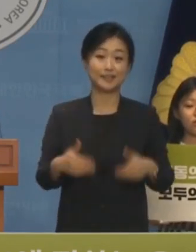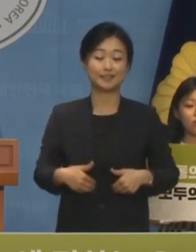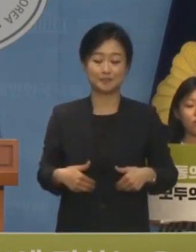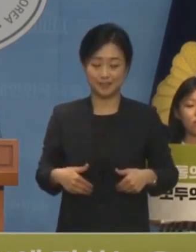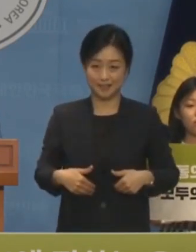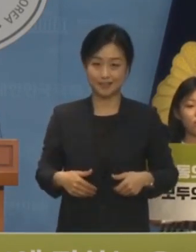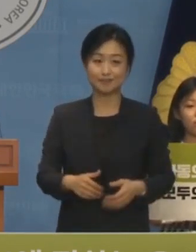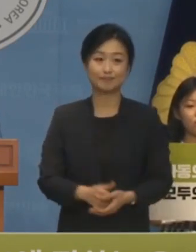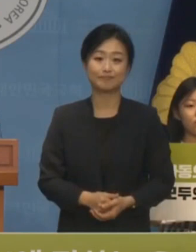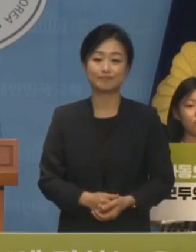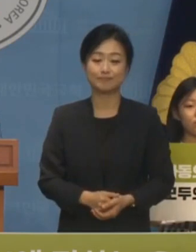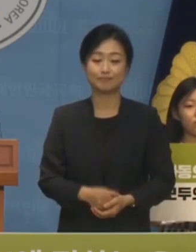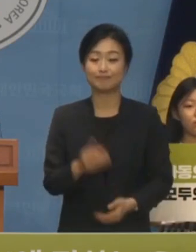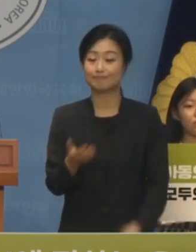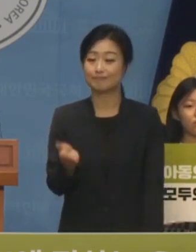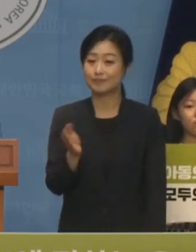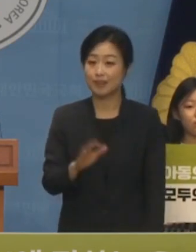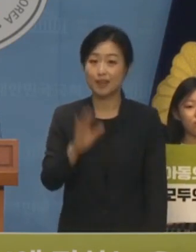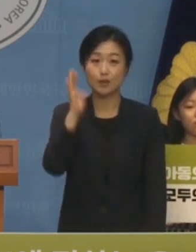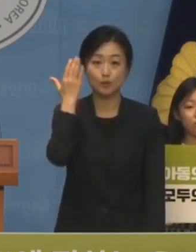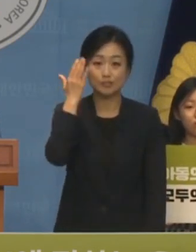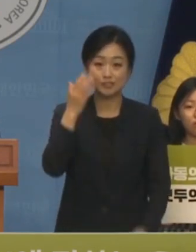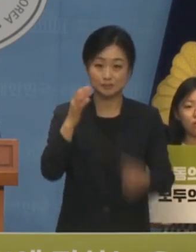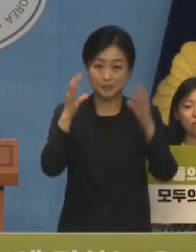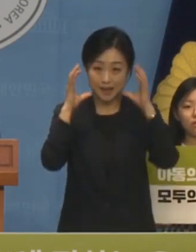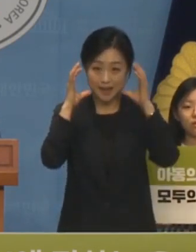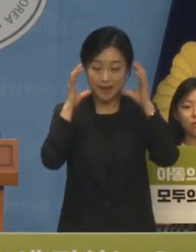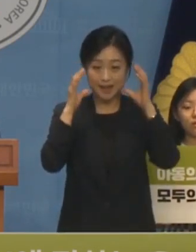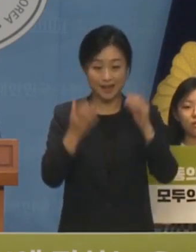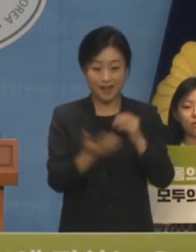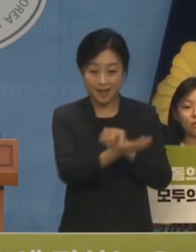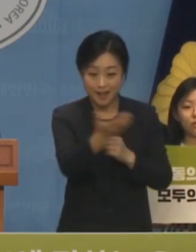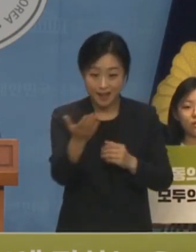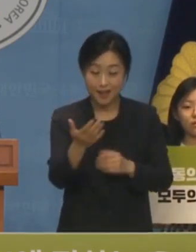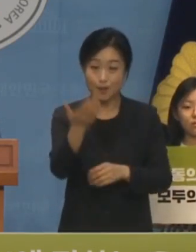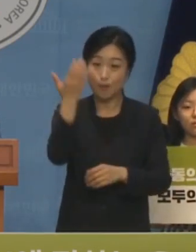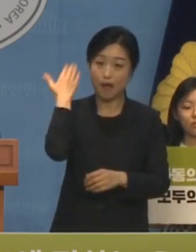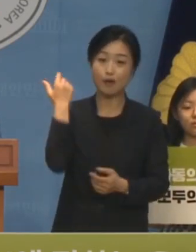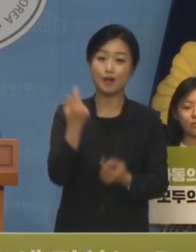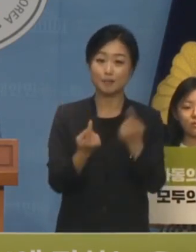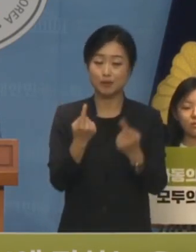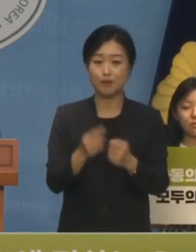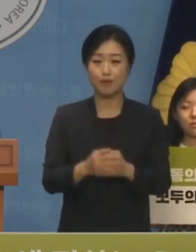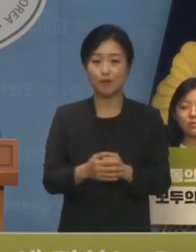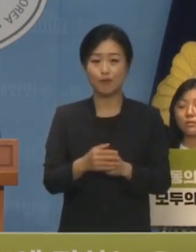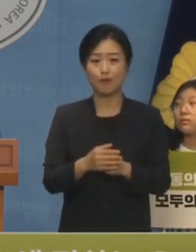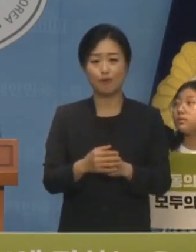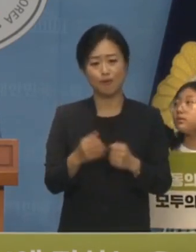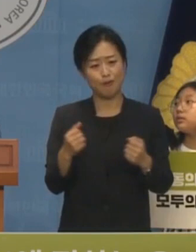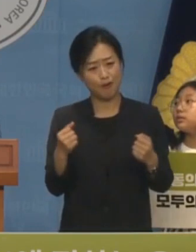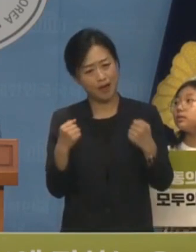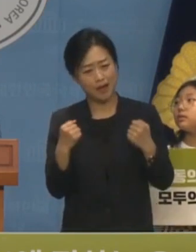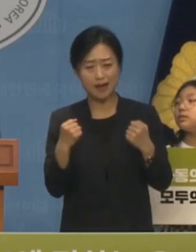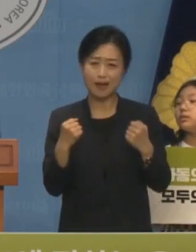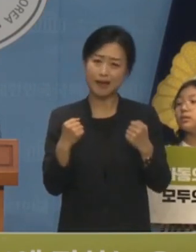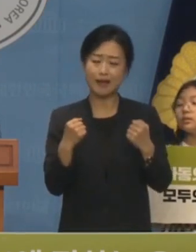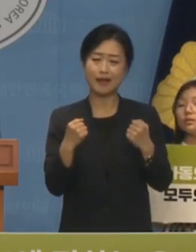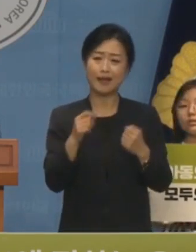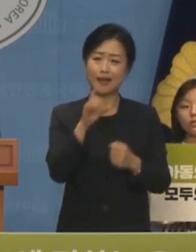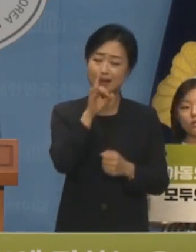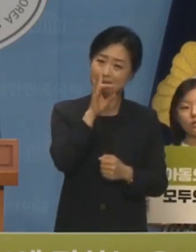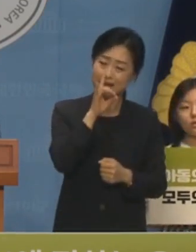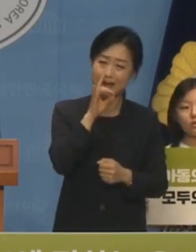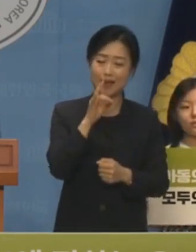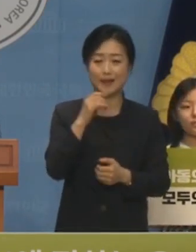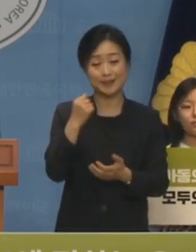있습니다. 그러나 요즘 아동들의 경우 과거에 비해 덜 건강하다고 보고되고 있어